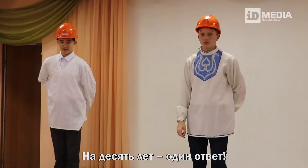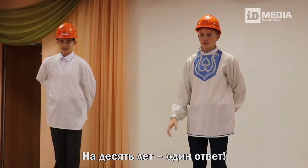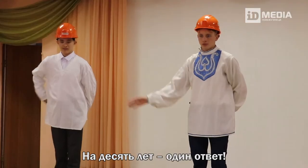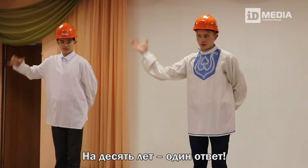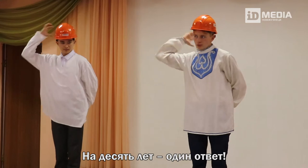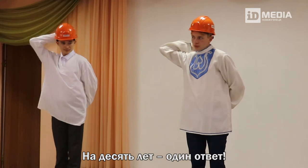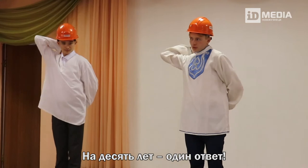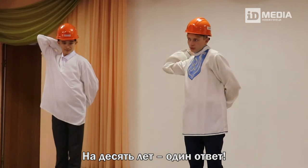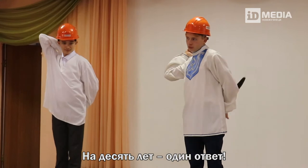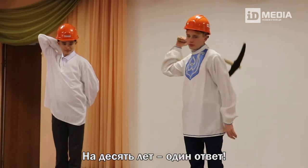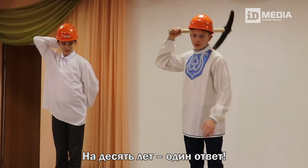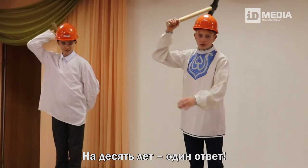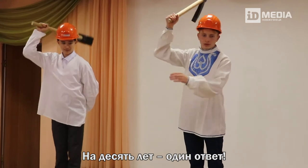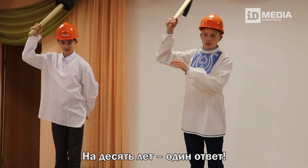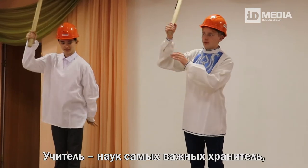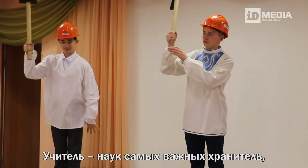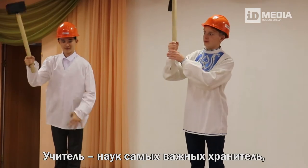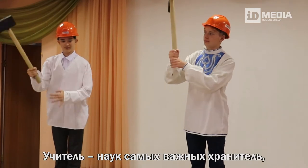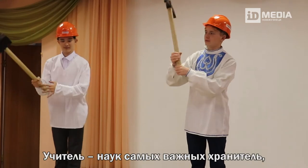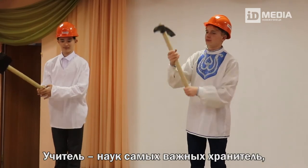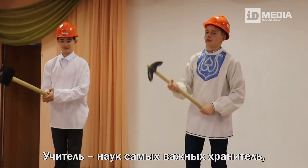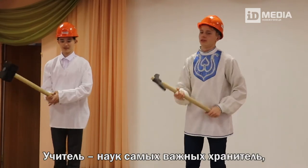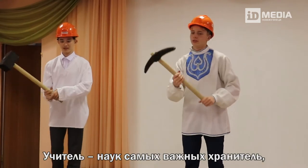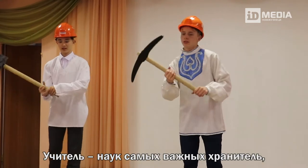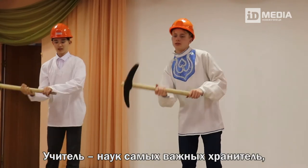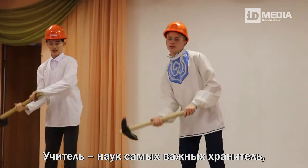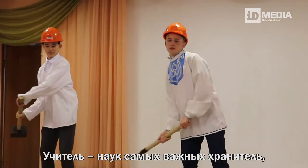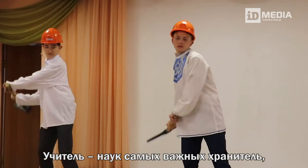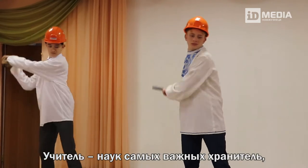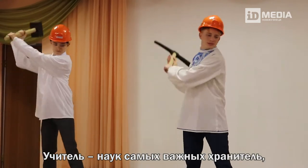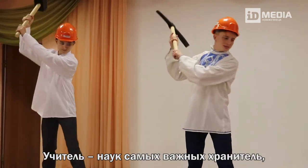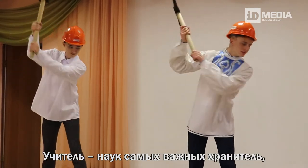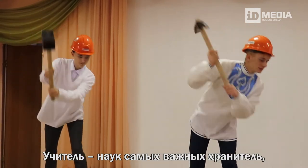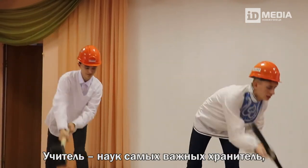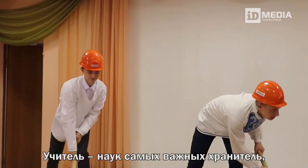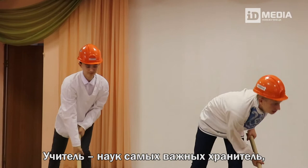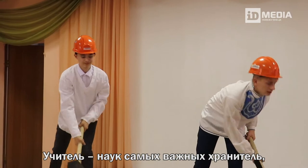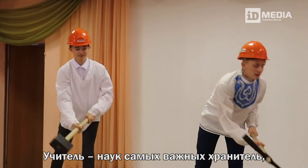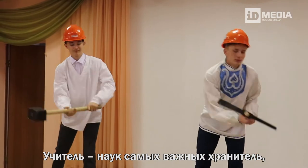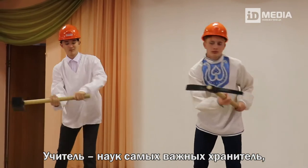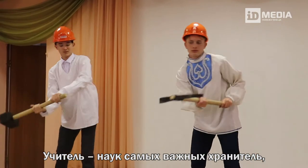10 лет. Один ответ — учитель, наук самых важных хранитель,